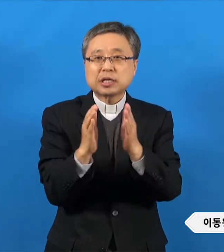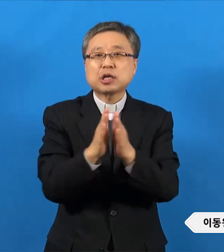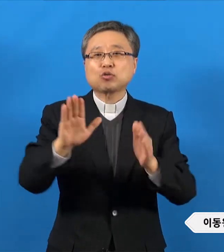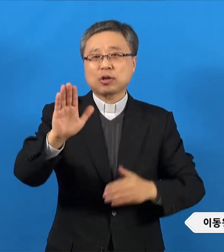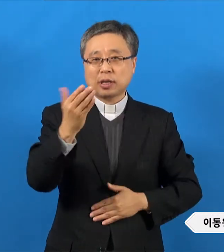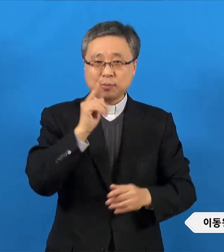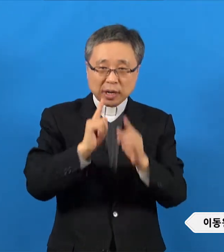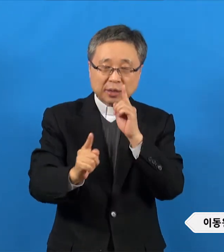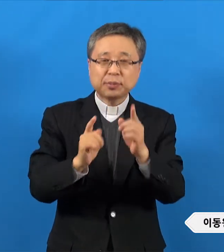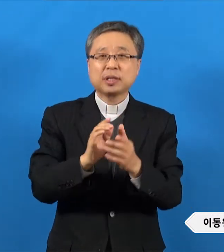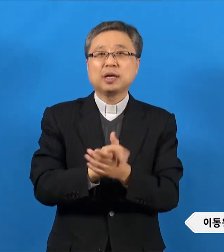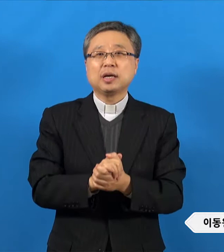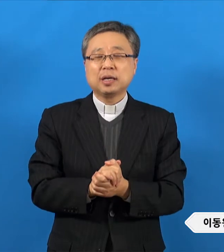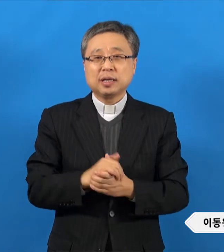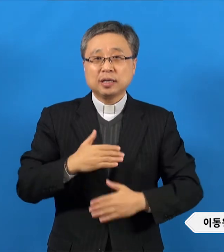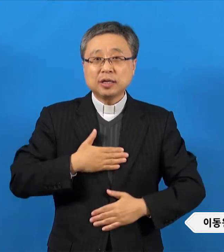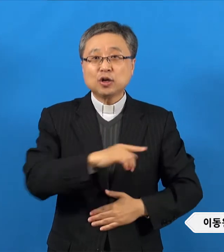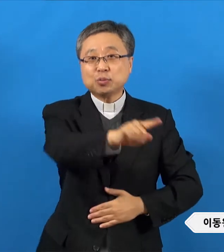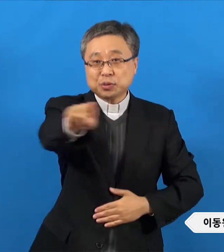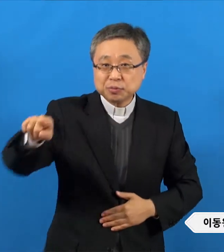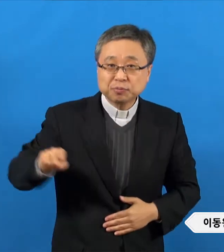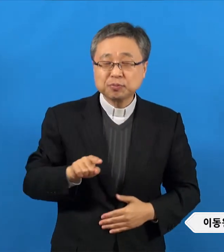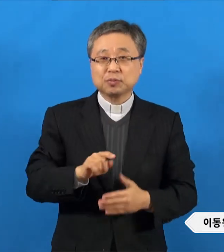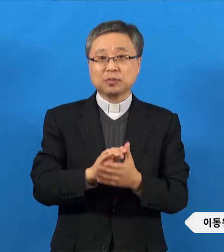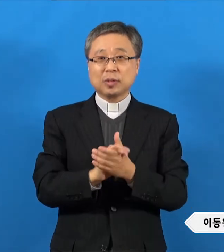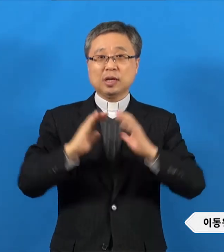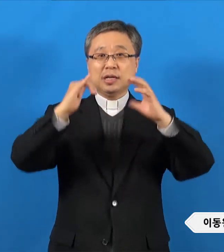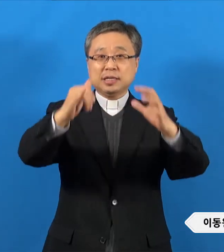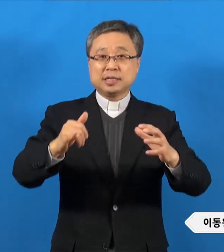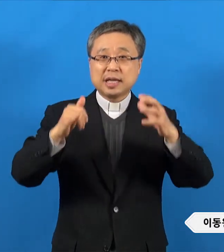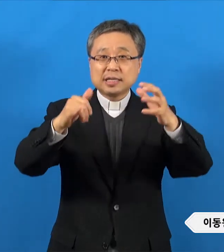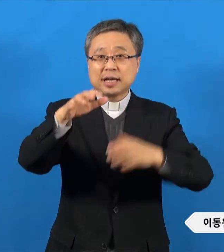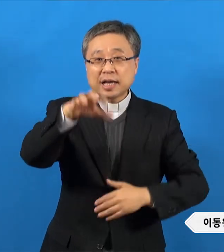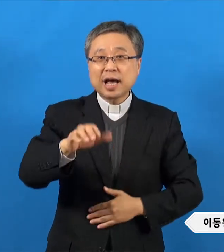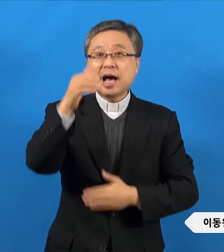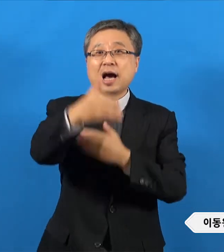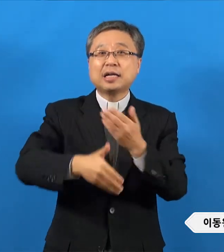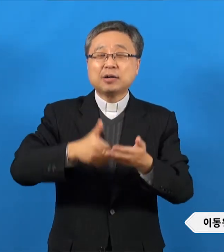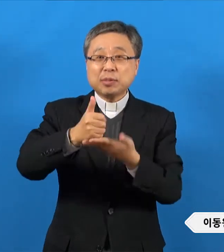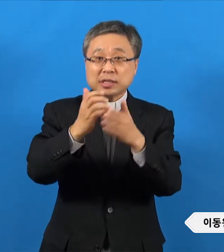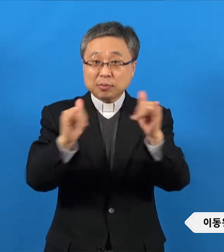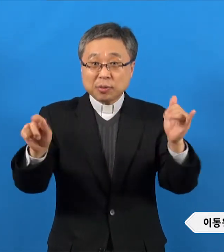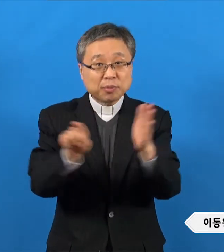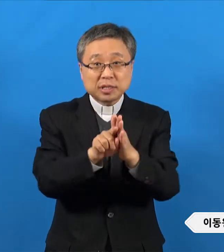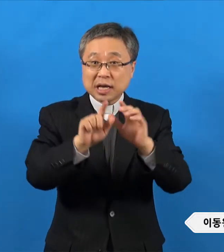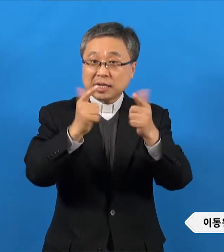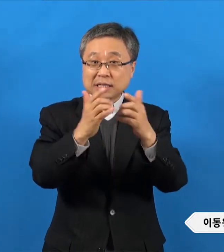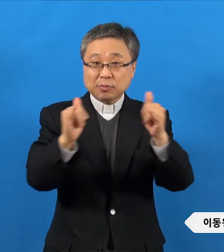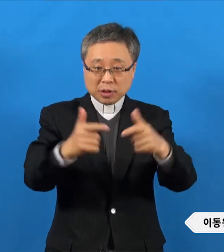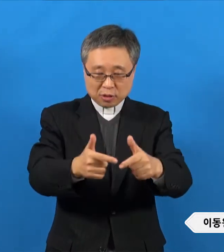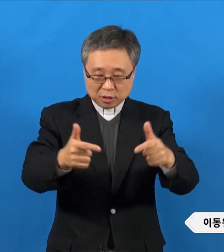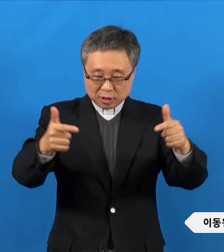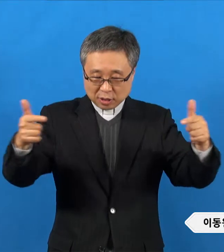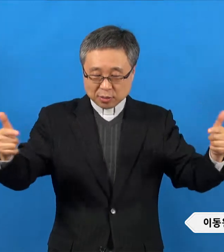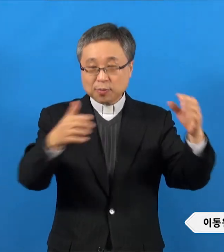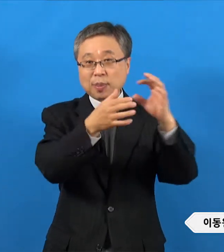것입니다. 여러분, 세상에서 하나님을 사람들이 믿지 않는 사람들이 늘어나면서 신을